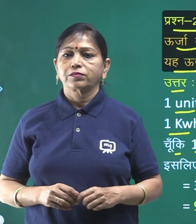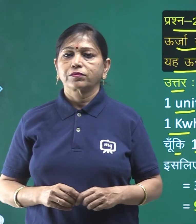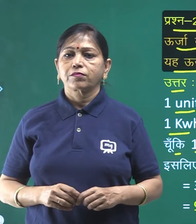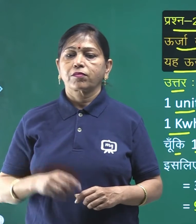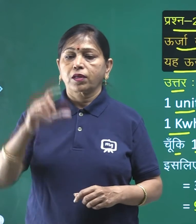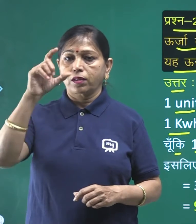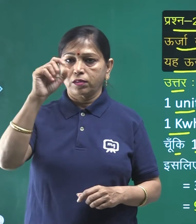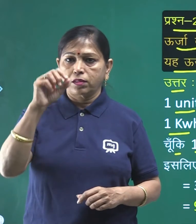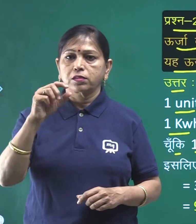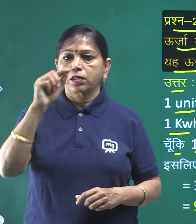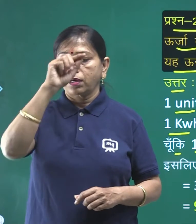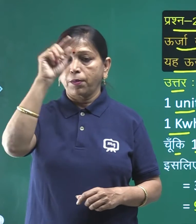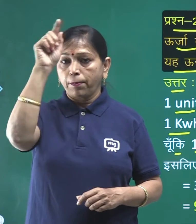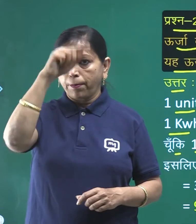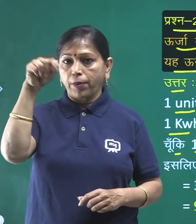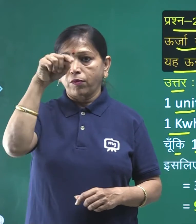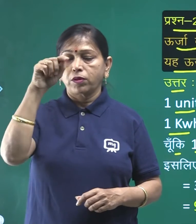10⁶ जूल,